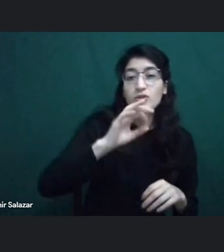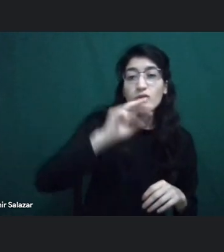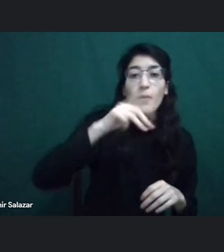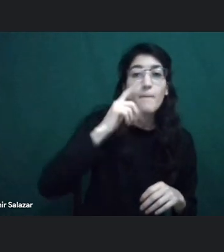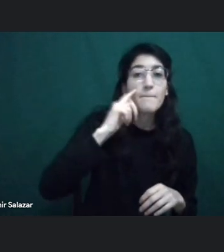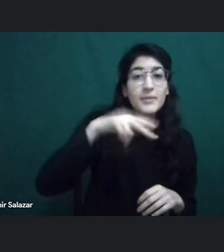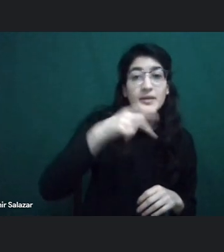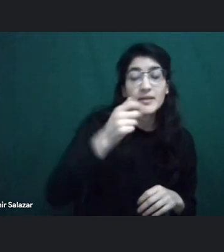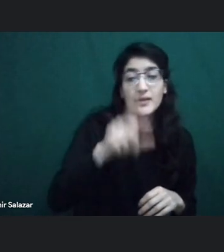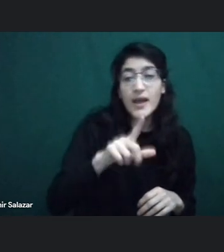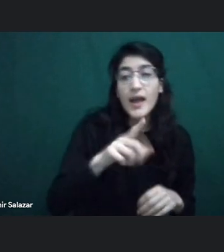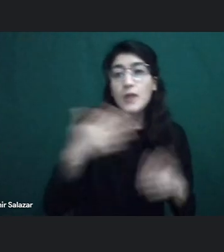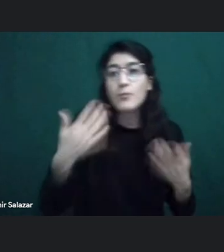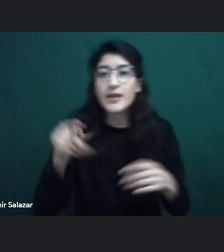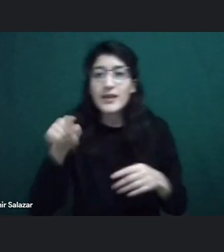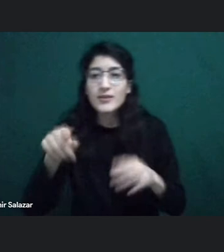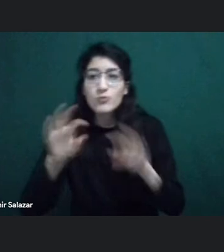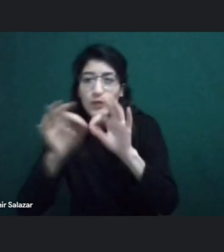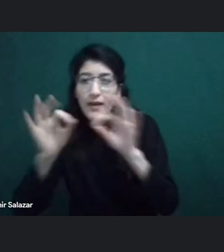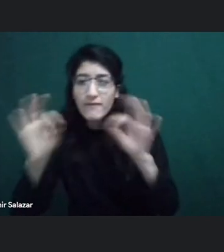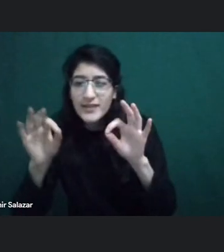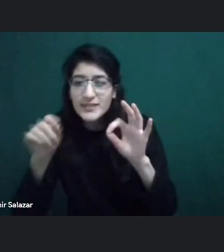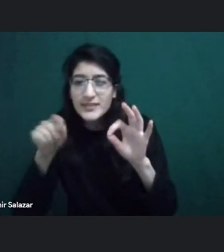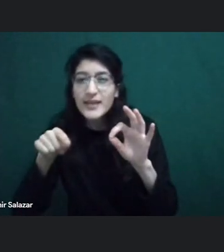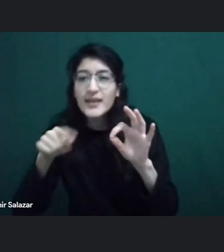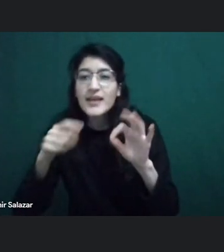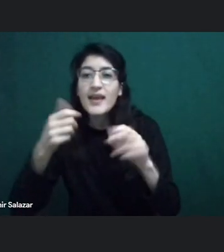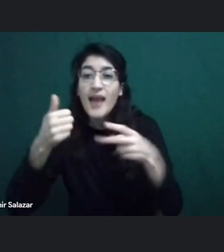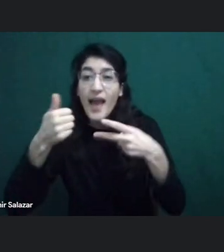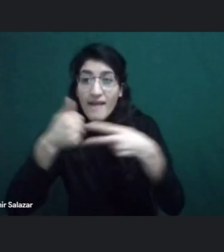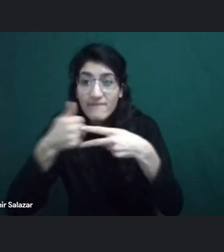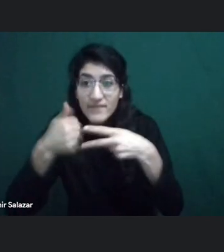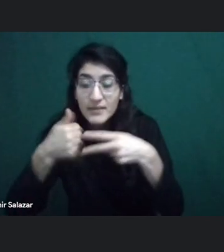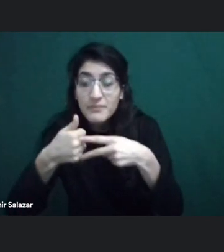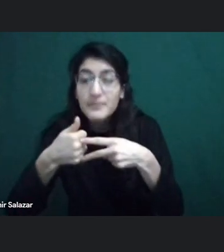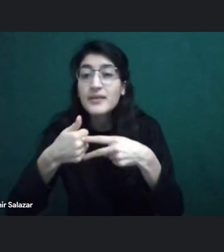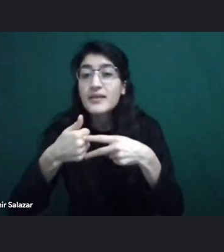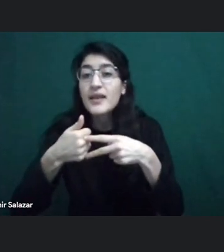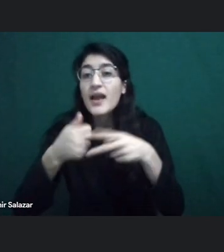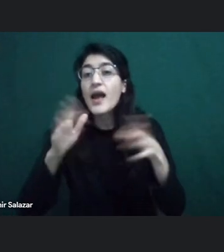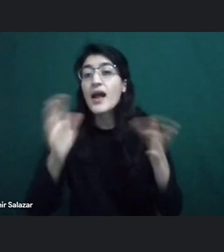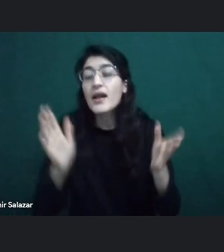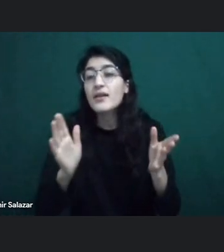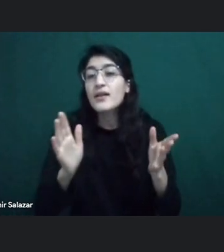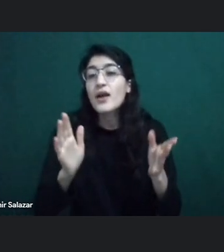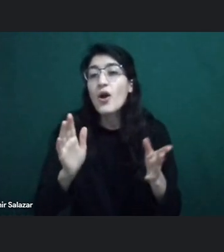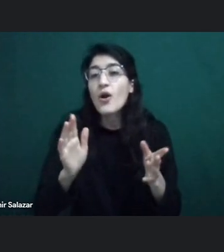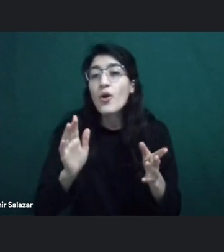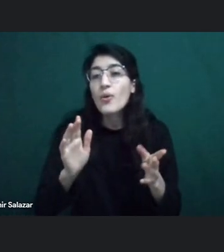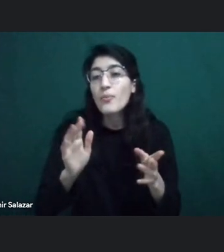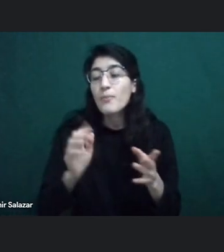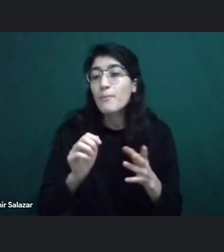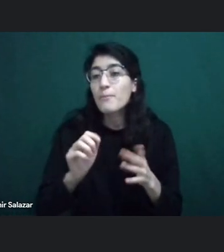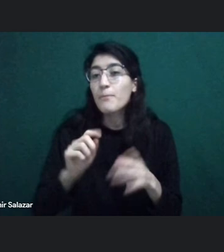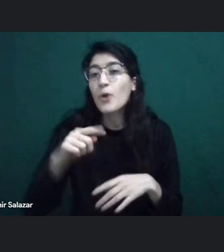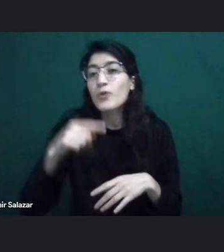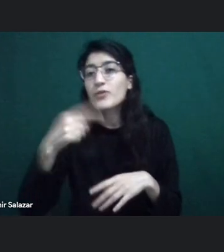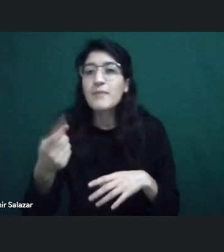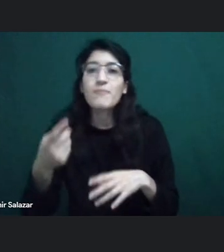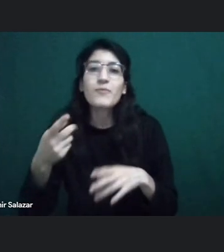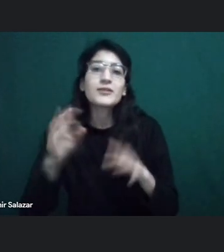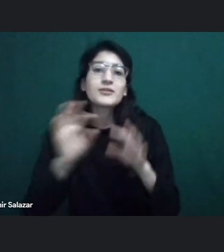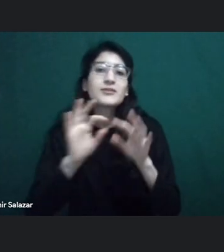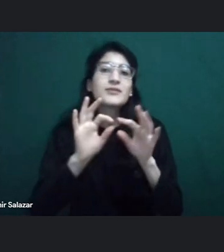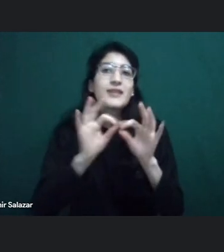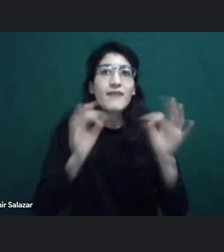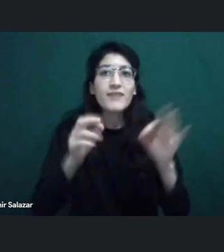un verbo esté adelante y otros esté después de la frase nominal, ¿sí? Pero hay que reconocerlos,